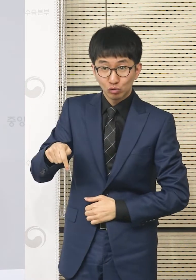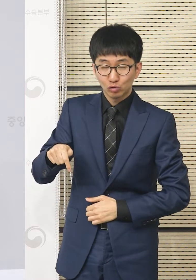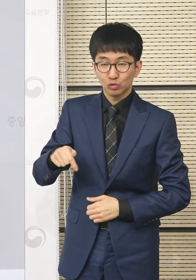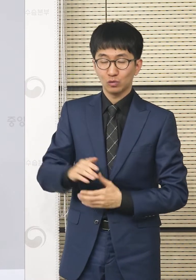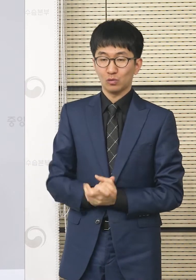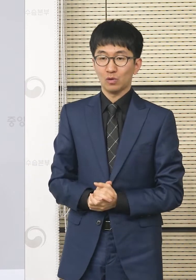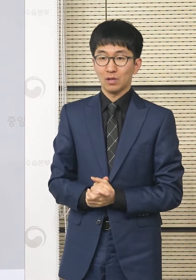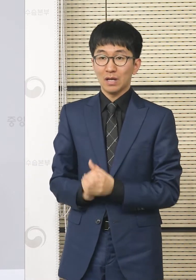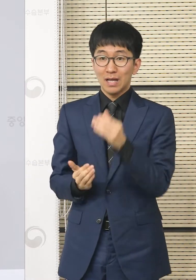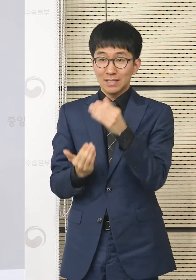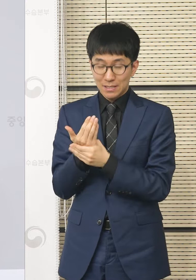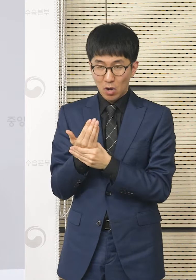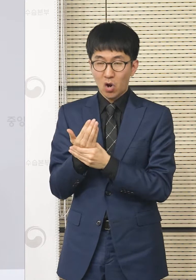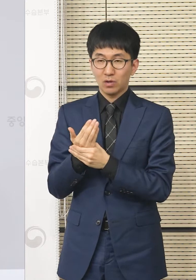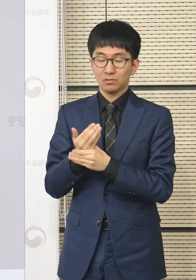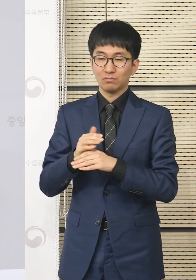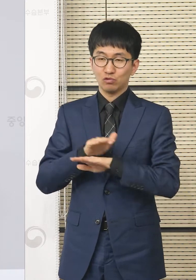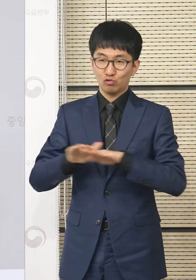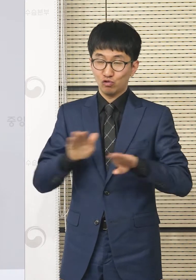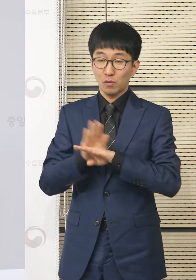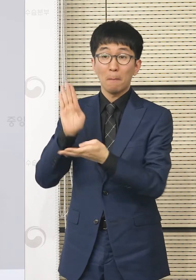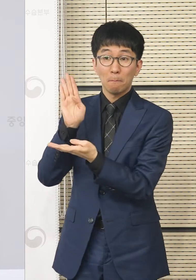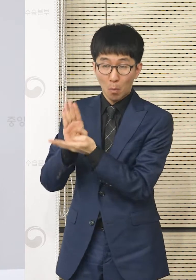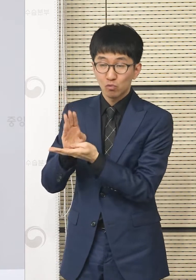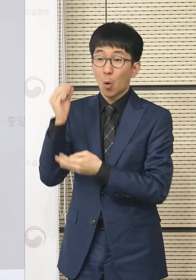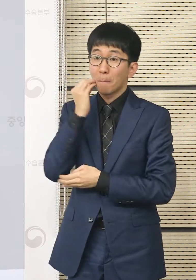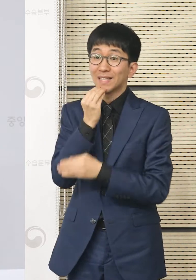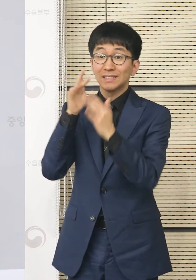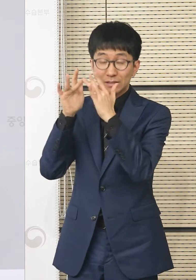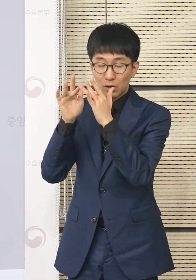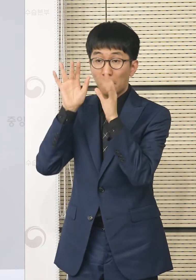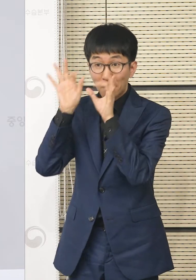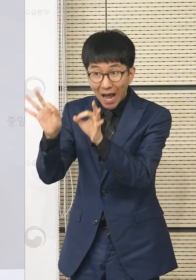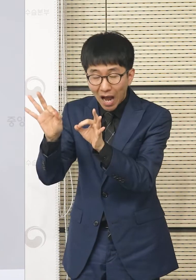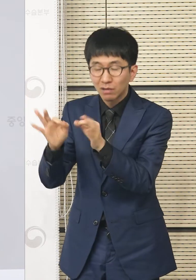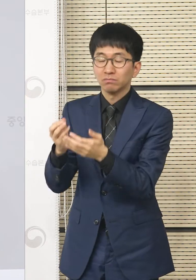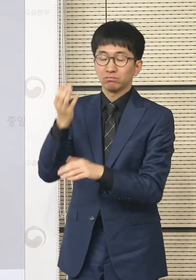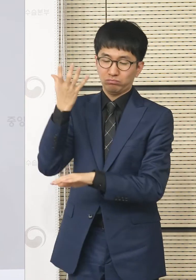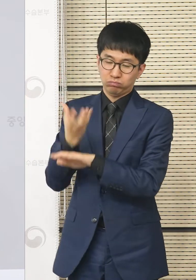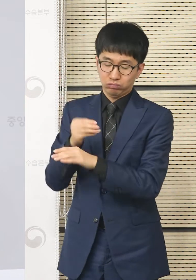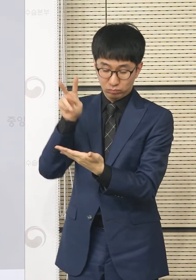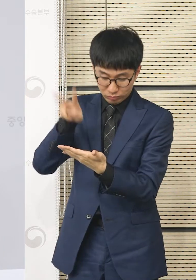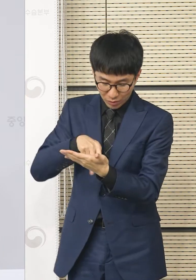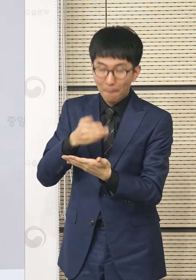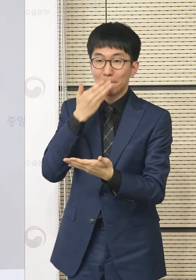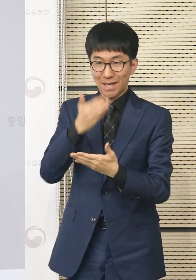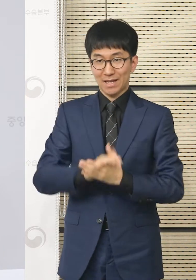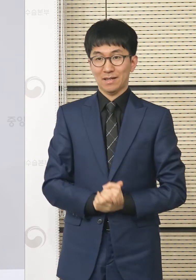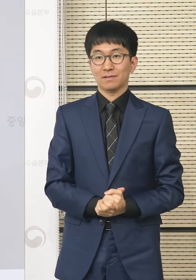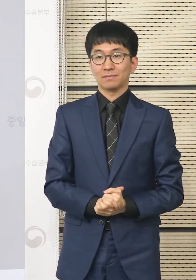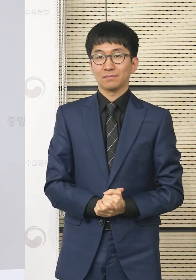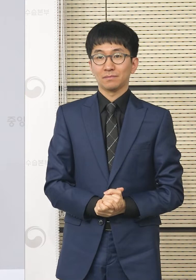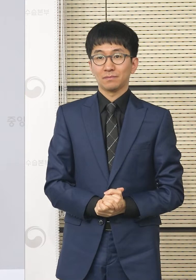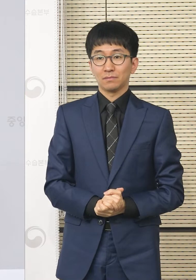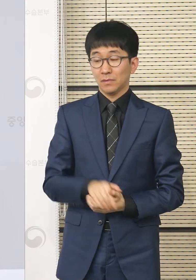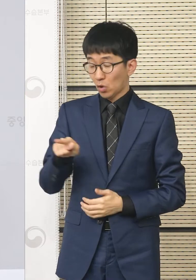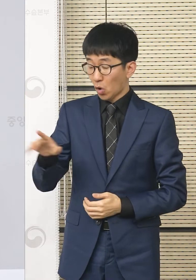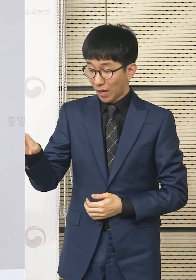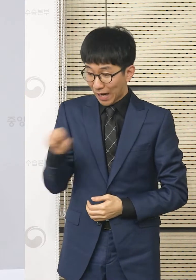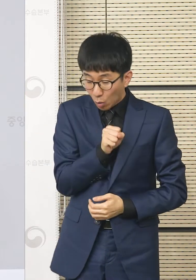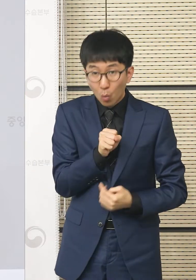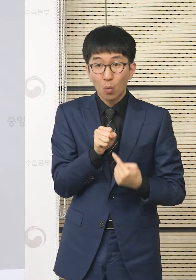보건복지부, 질병관리본부 홈페이지, 코로나19 마이크로 페이지 등에서 확인 가능하며 이